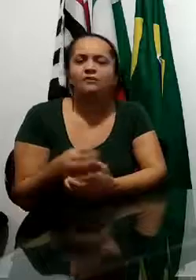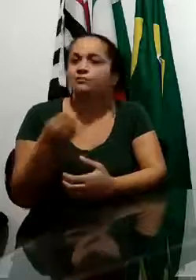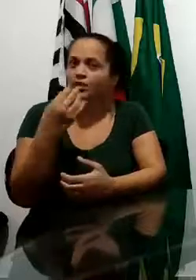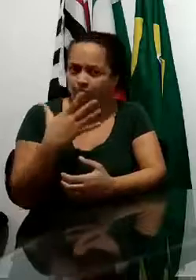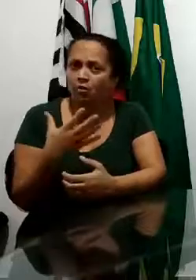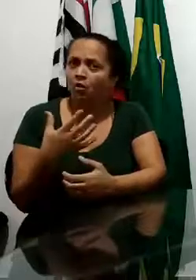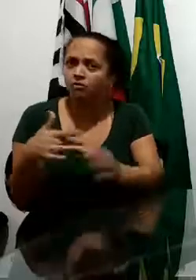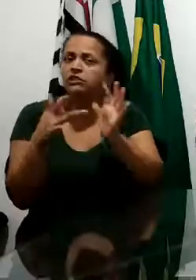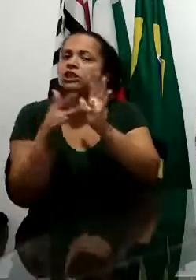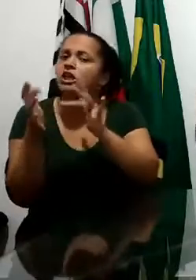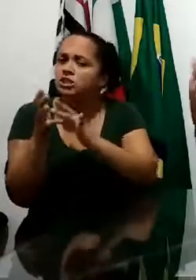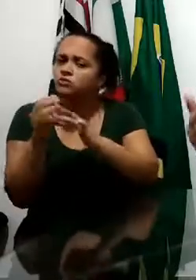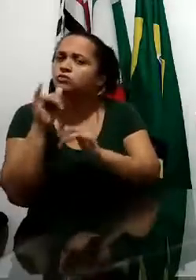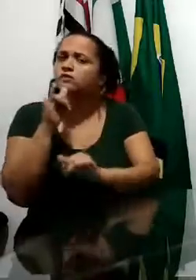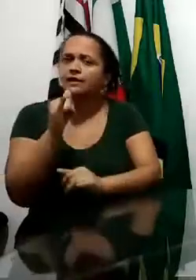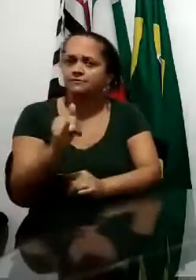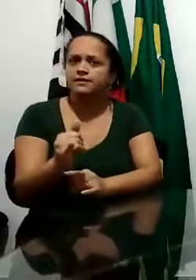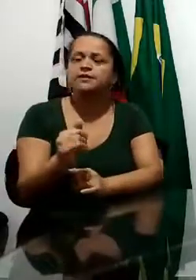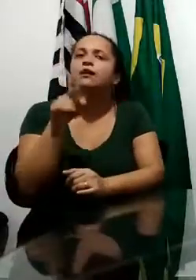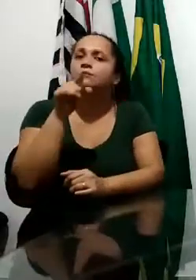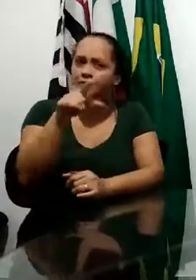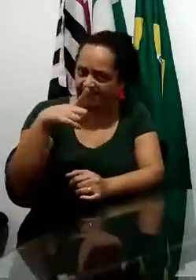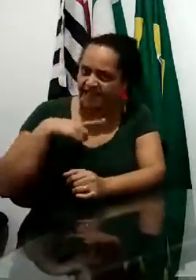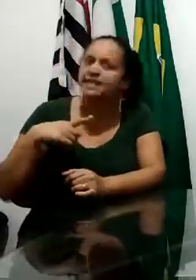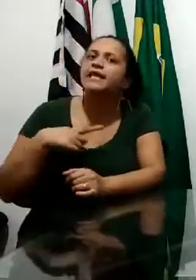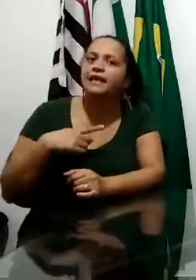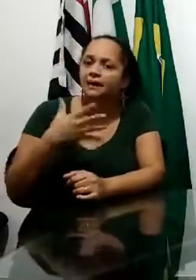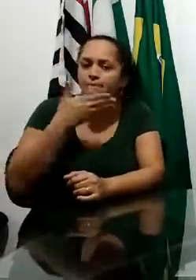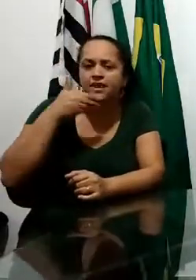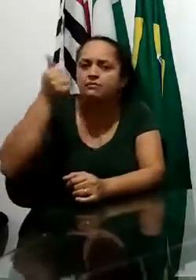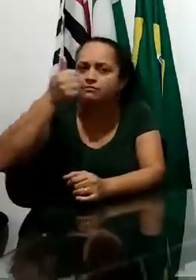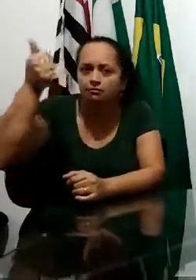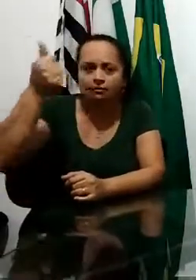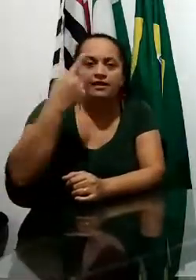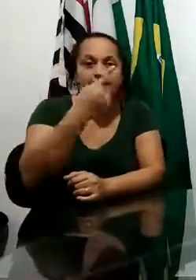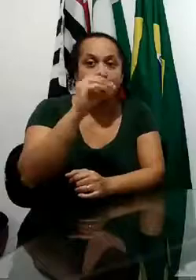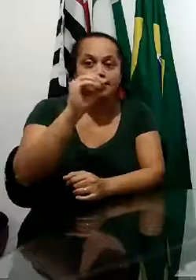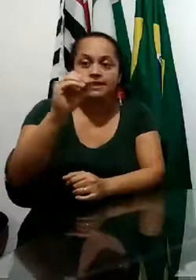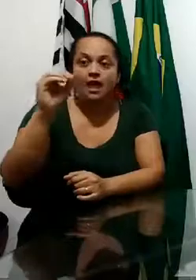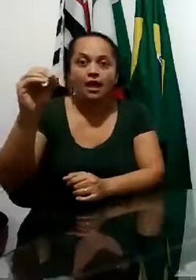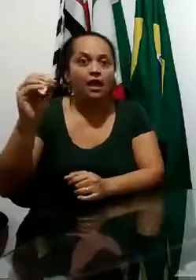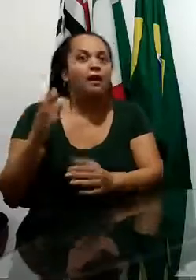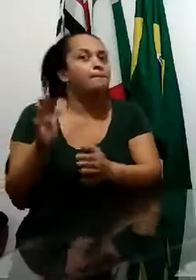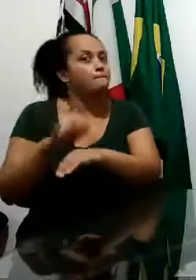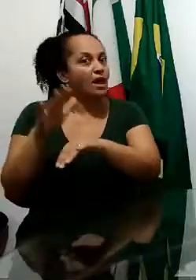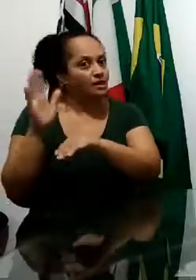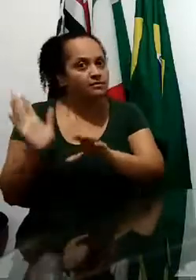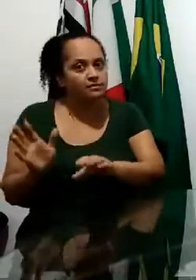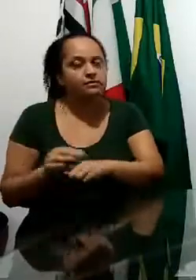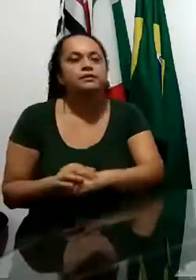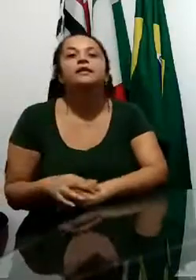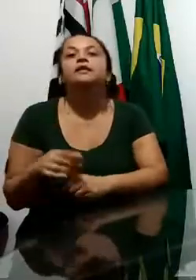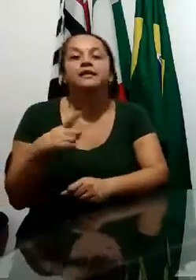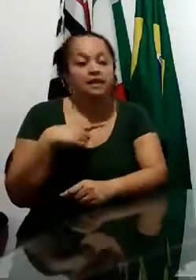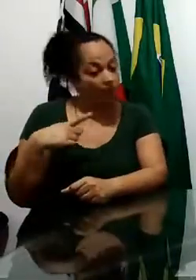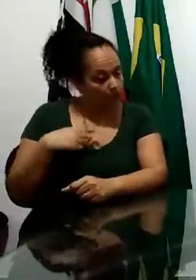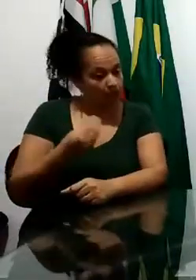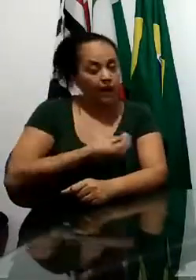aqui, 100 vezes mais. Veja bem, e ainda por vir a vida eterna e